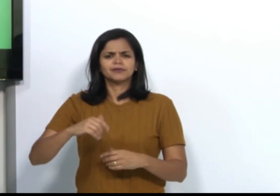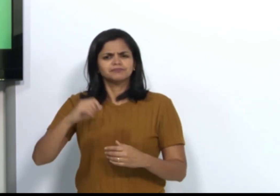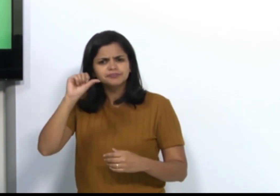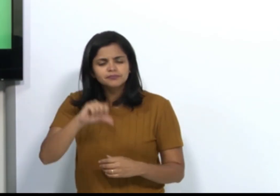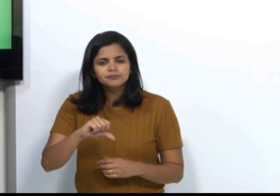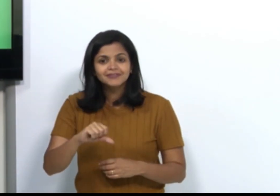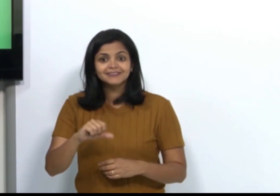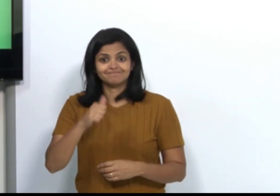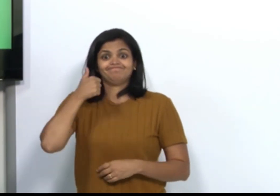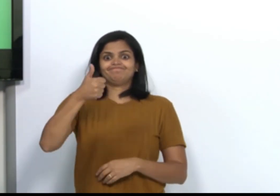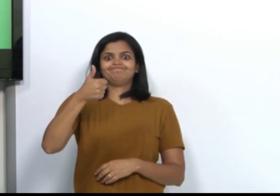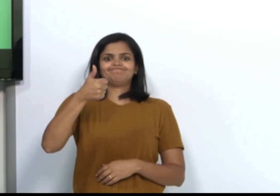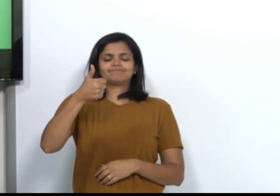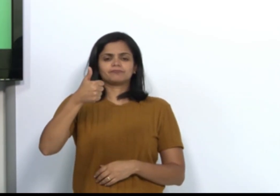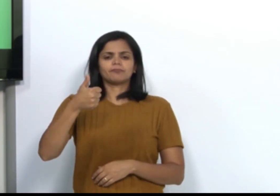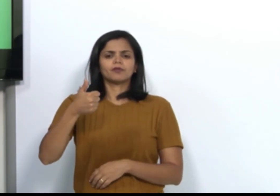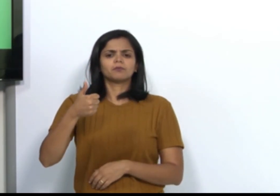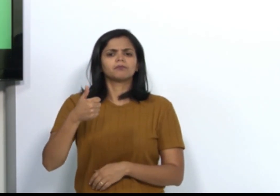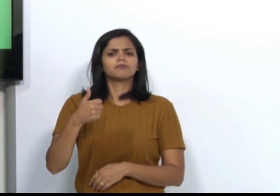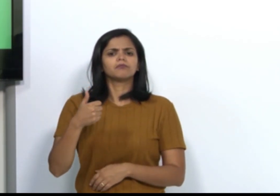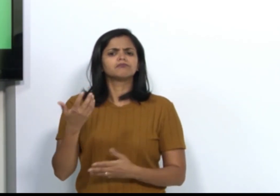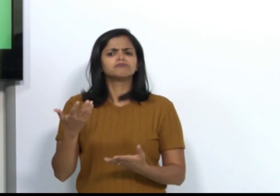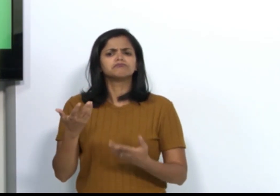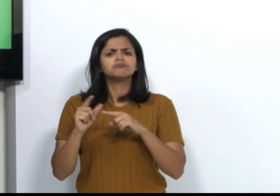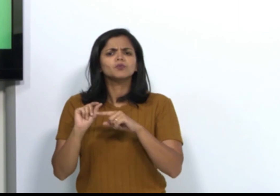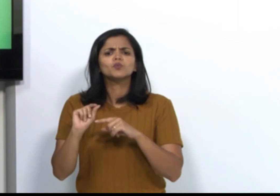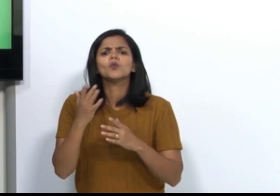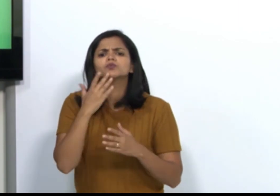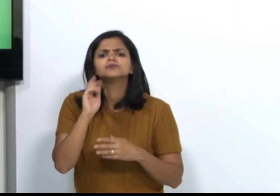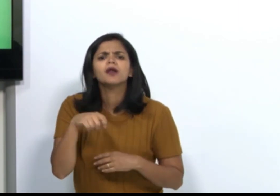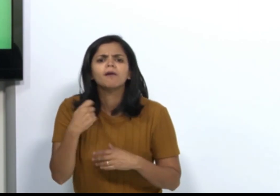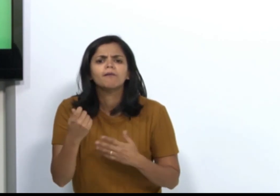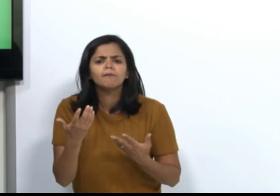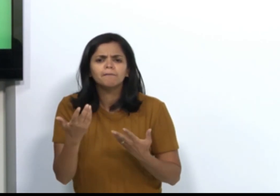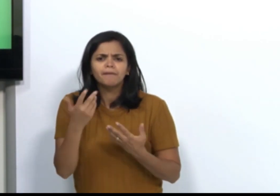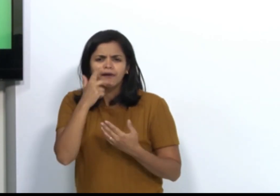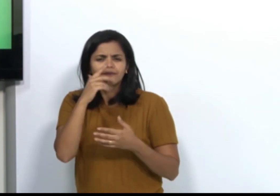Então eu faço este gesto. Ou este.